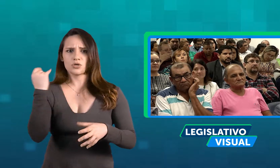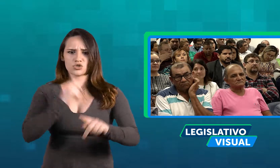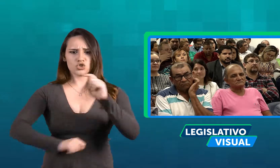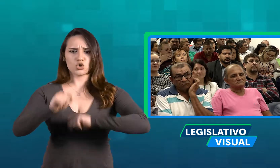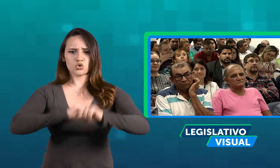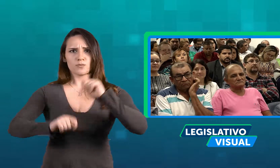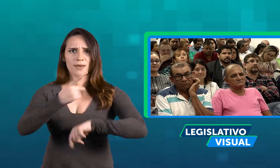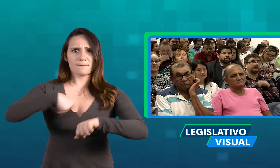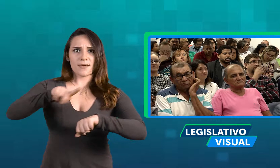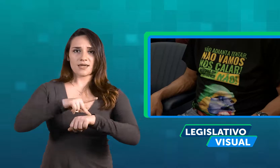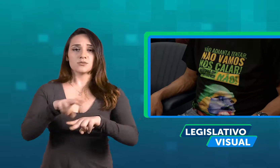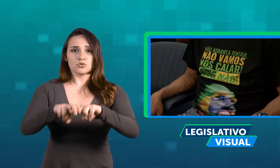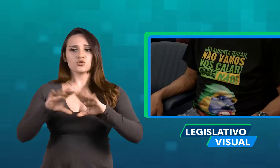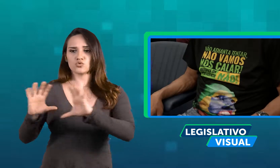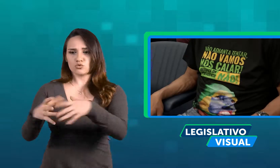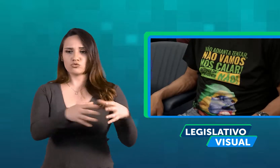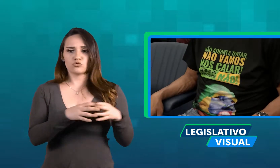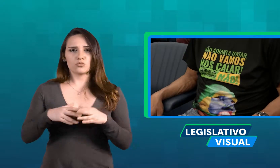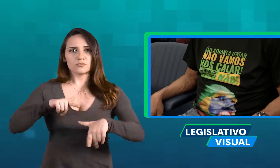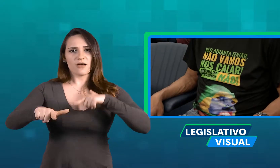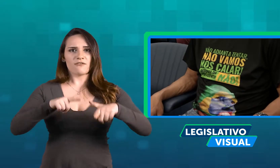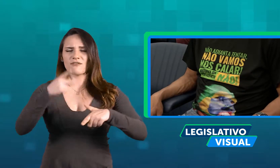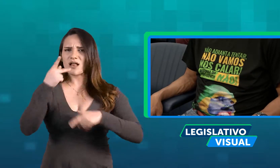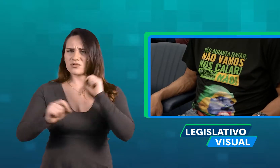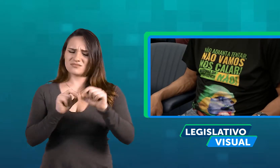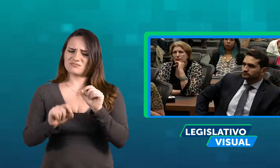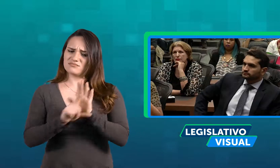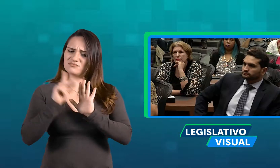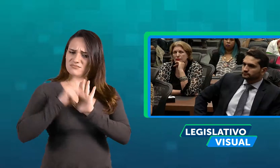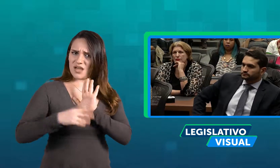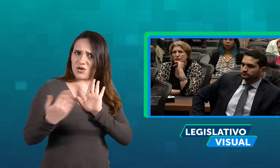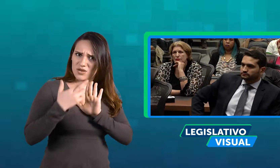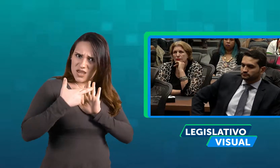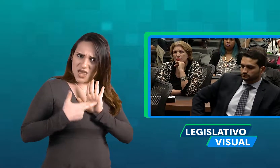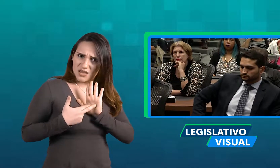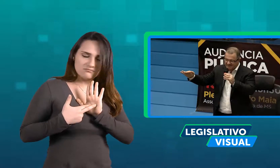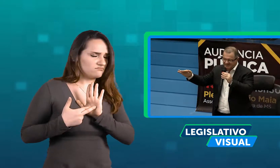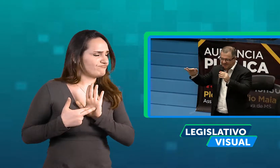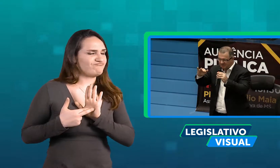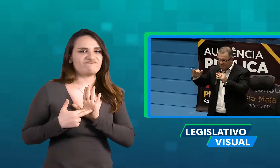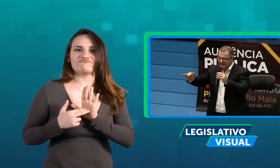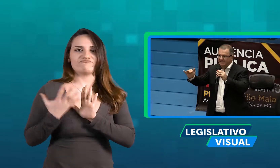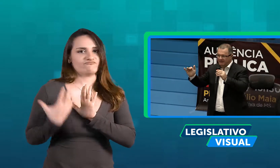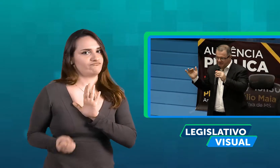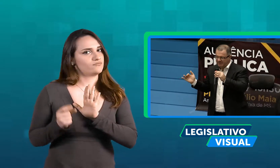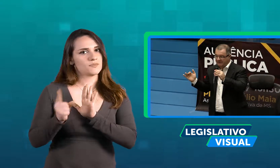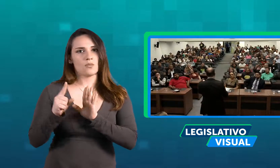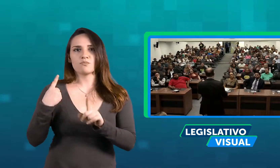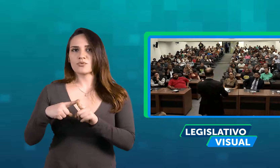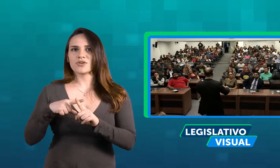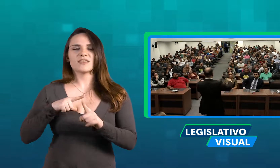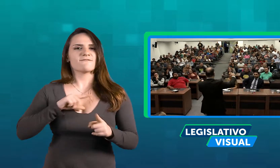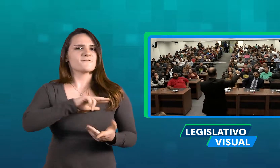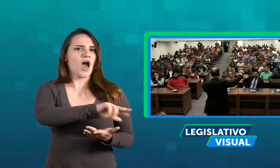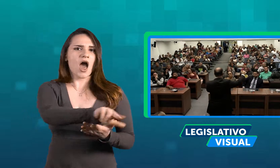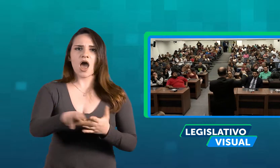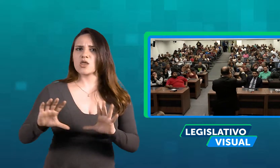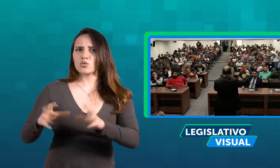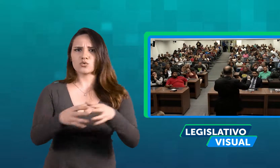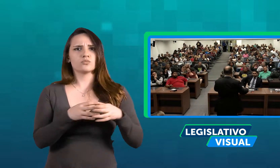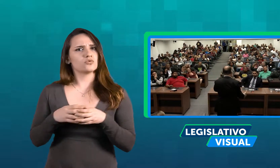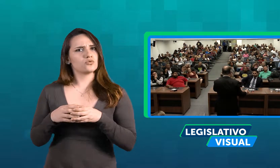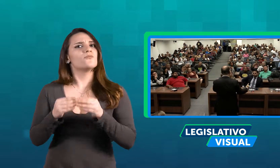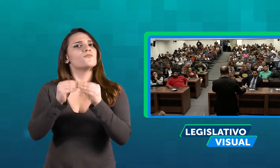para a economia do país, as categorias acreditam que o projeto não será aprovado da maneira que está, uma vez que